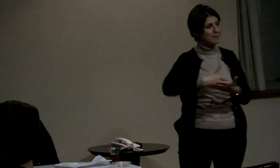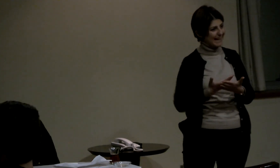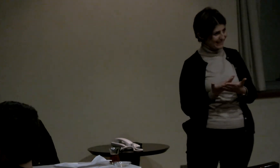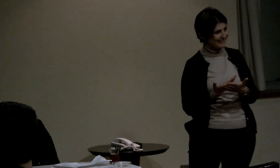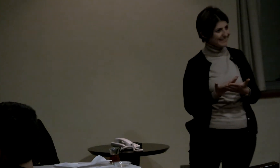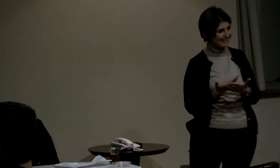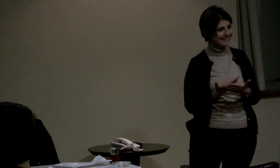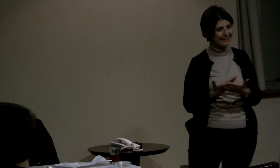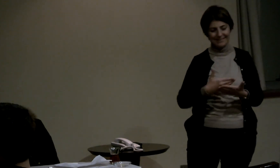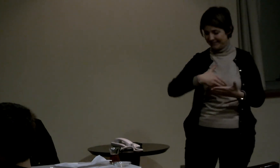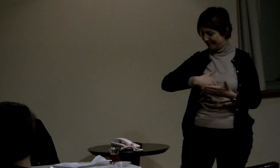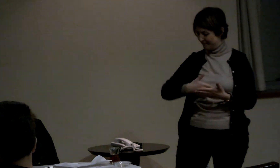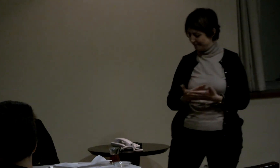bilet.